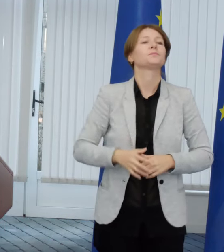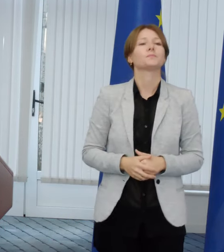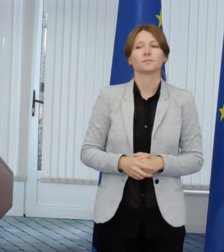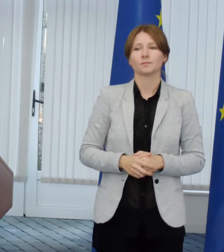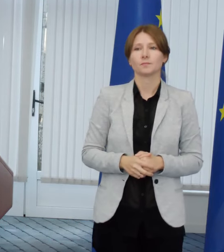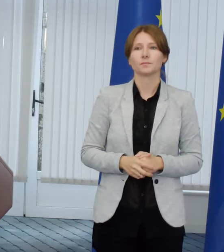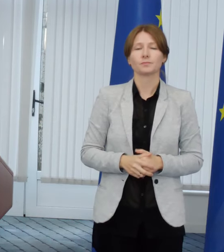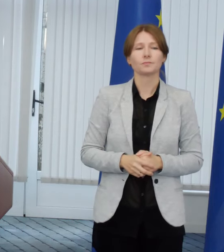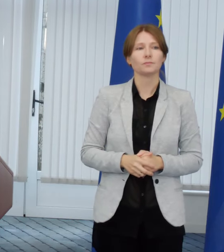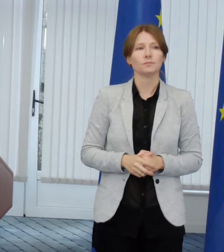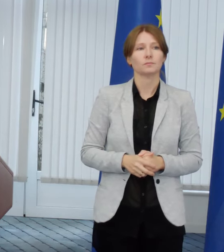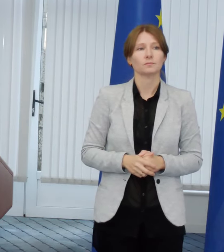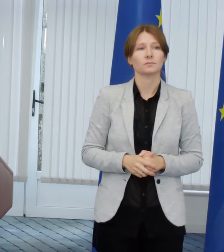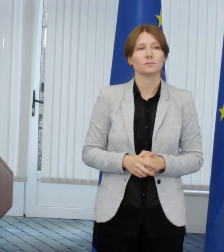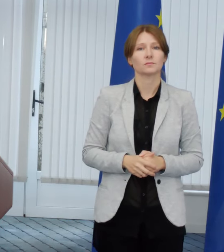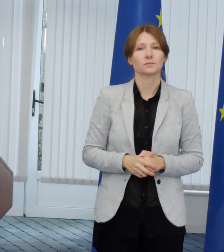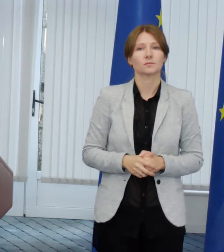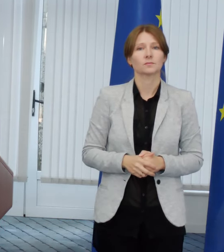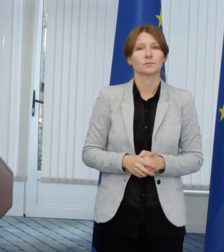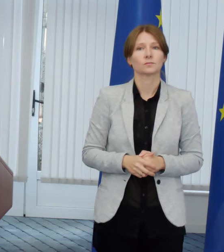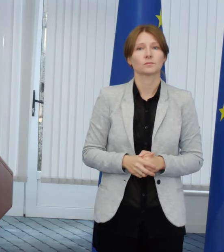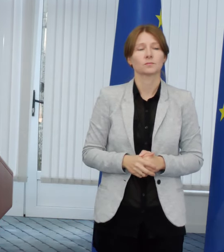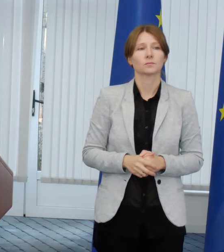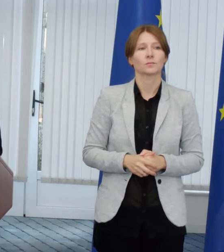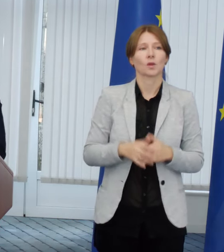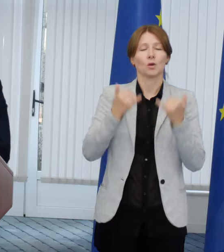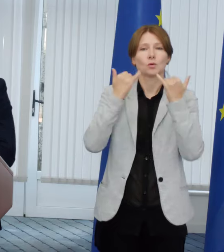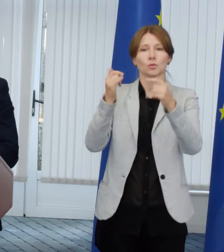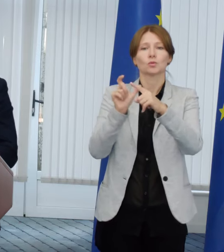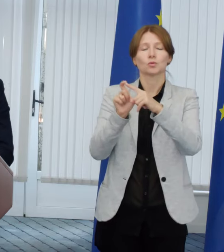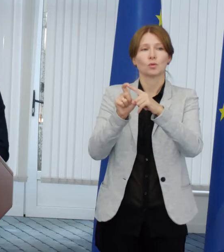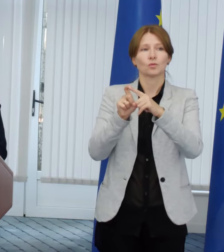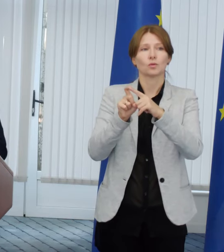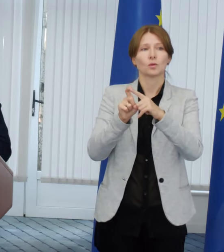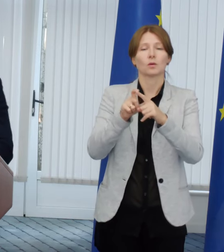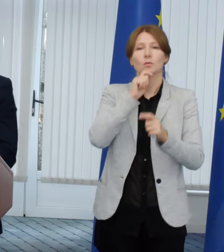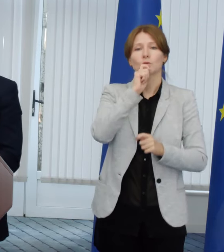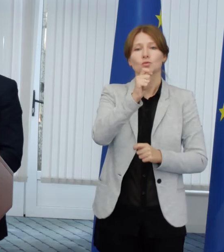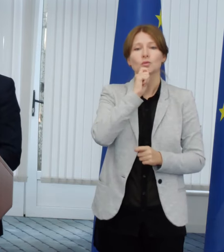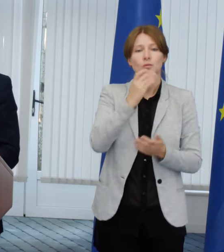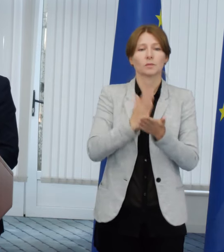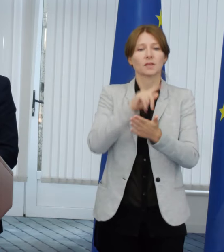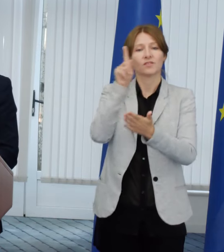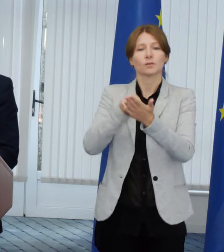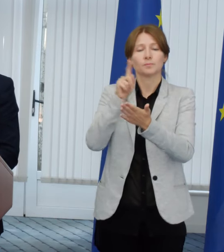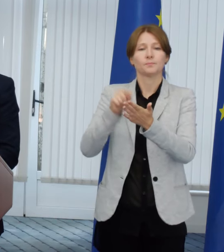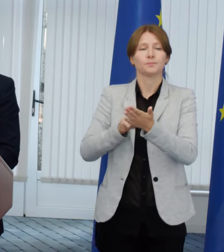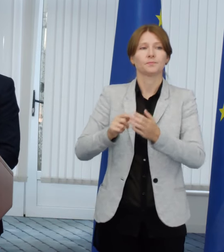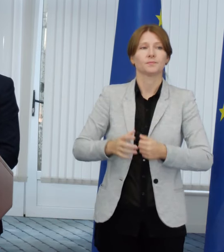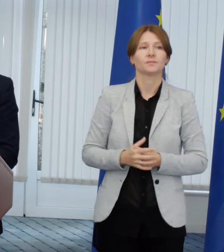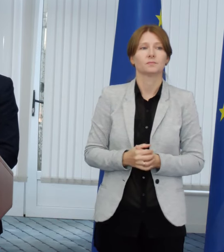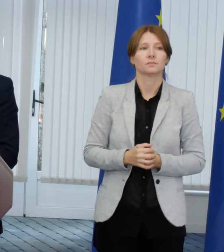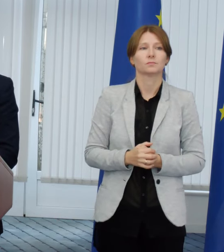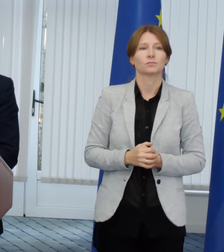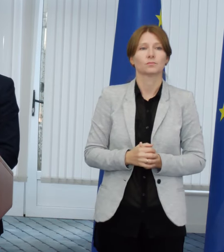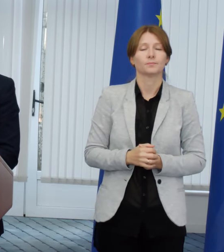mult, doamna Garaba. În continuare, oferim cuvântul jurnaliștilor care au întrebări. Vă rugăm să vă apropiați